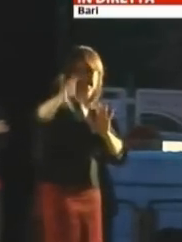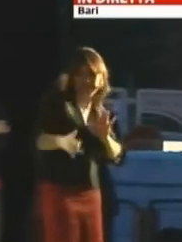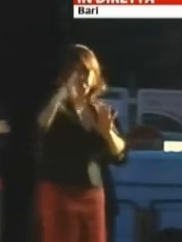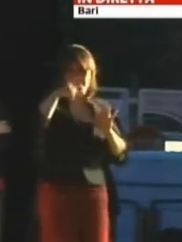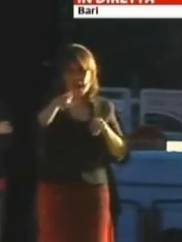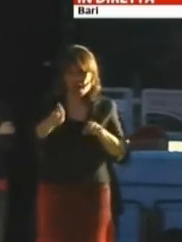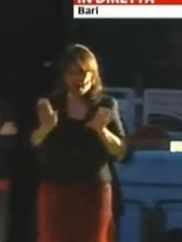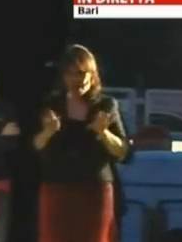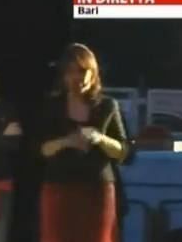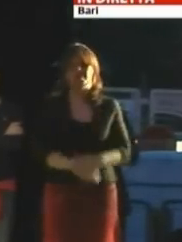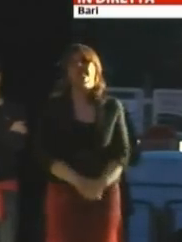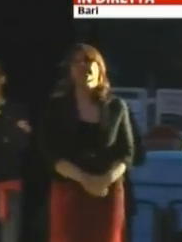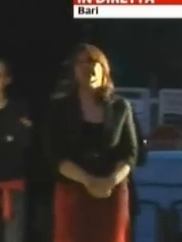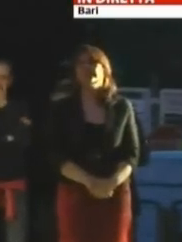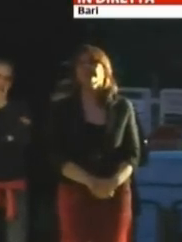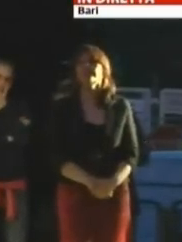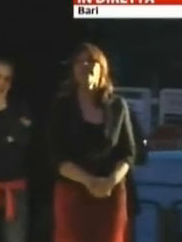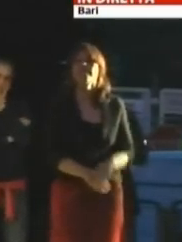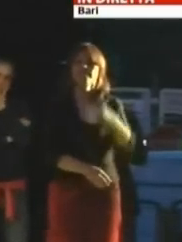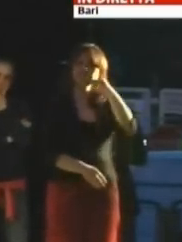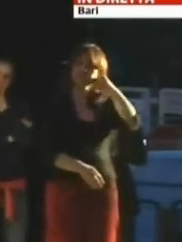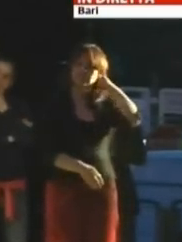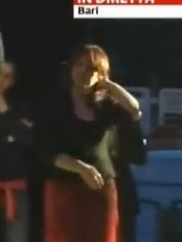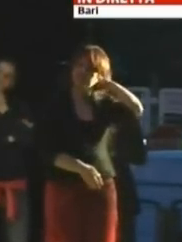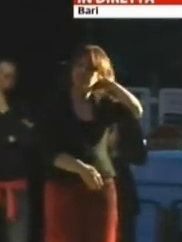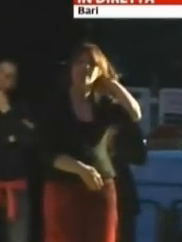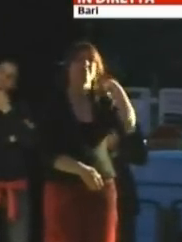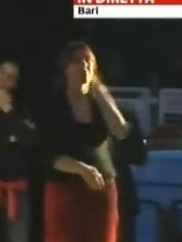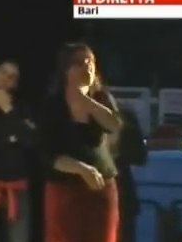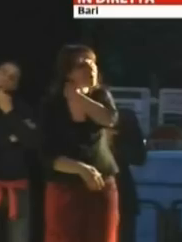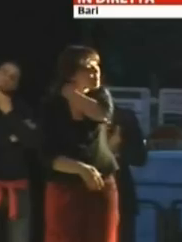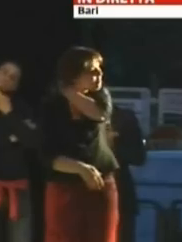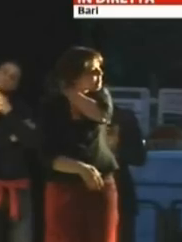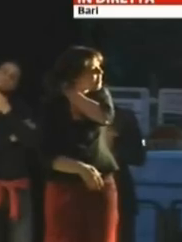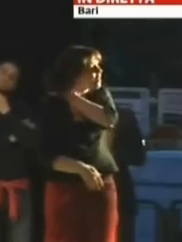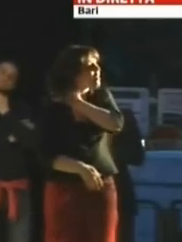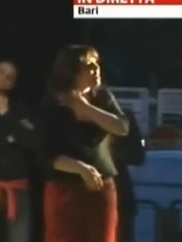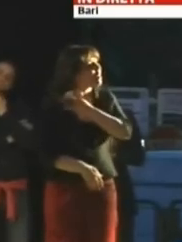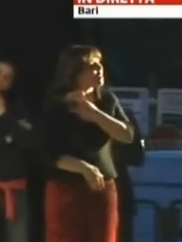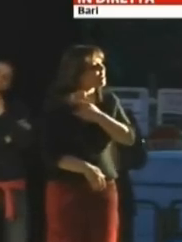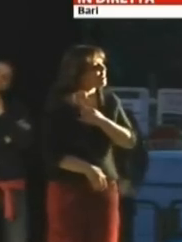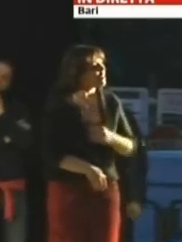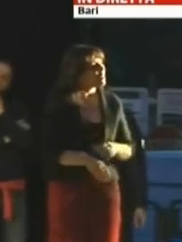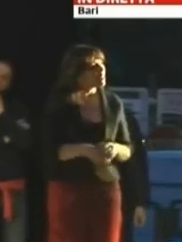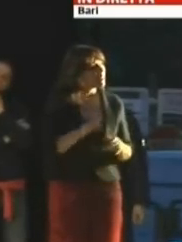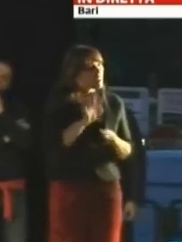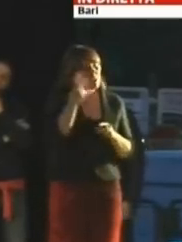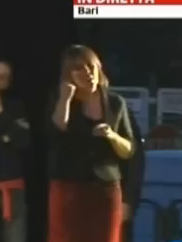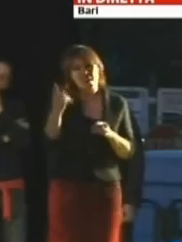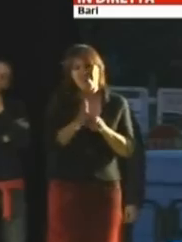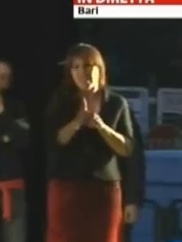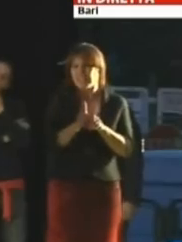Signore, io di banche me ne intendo. Arrivo adesso. È lì. Se vai a vedere la